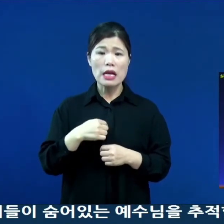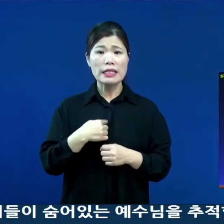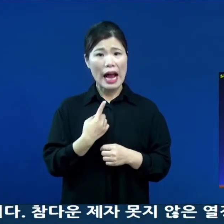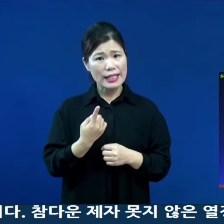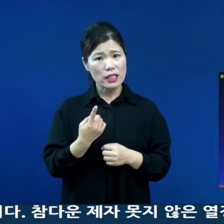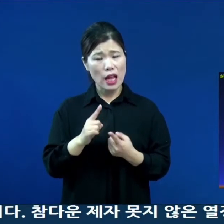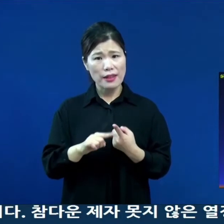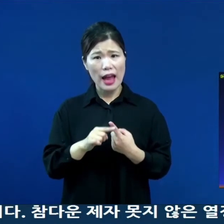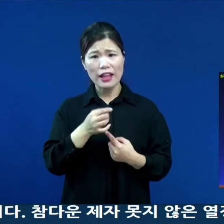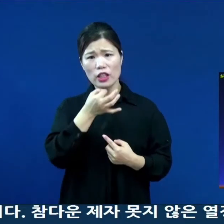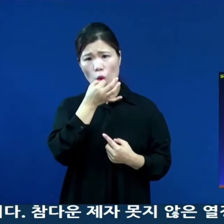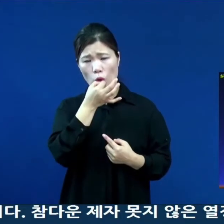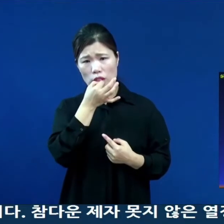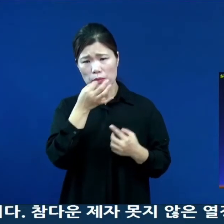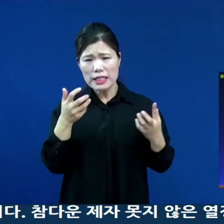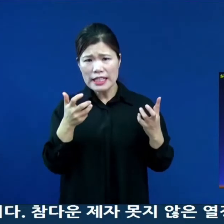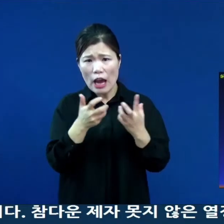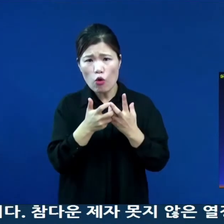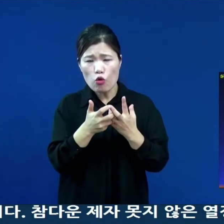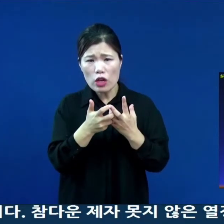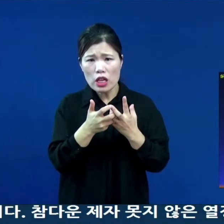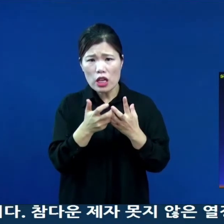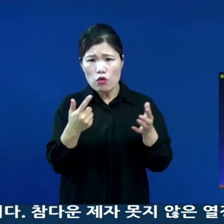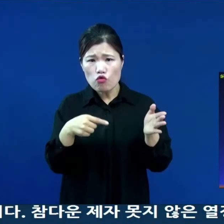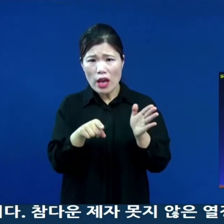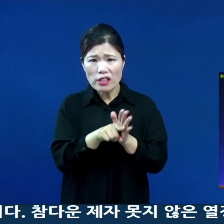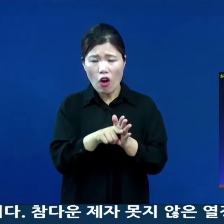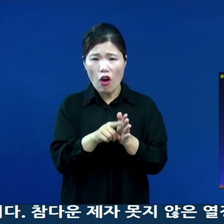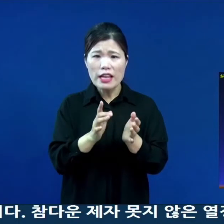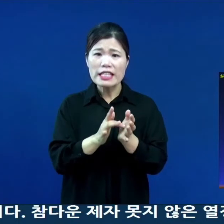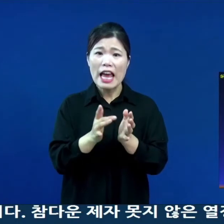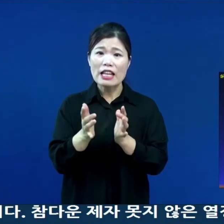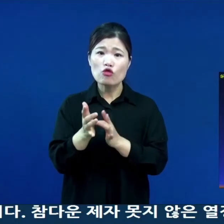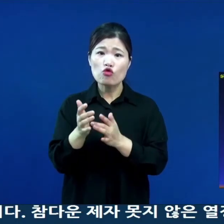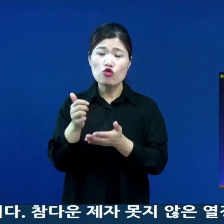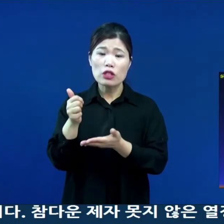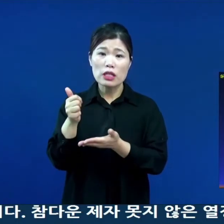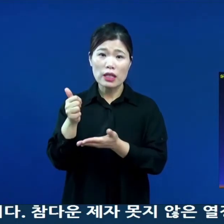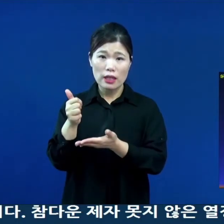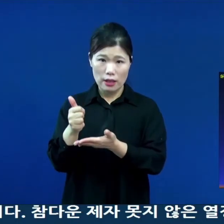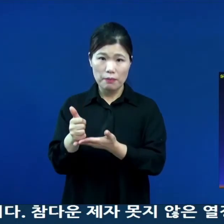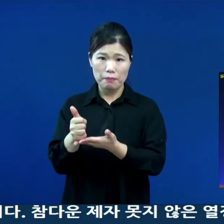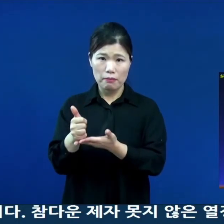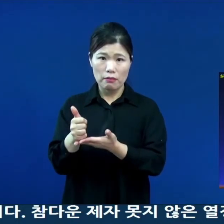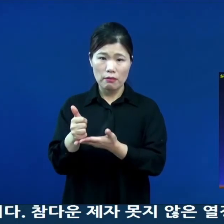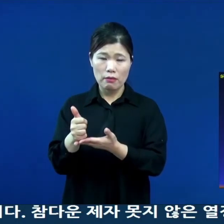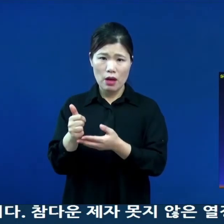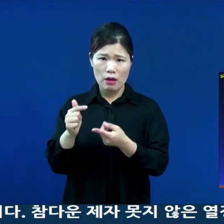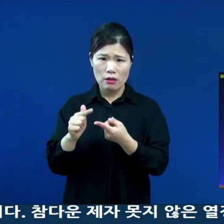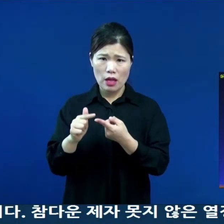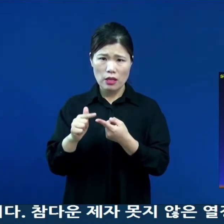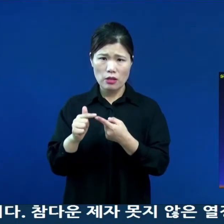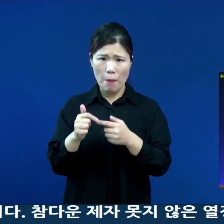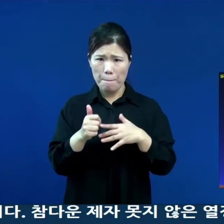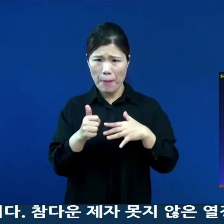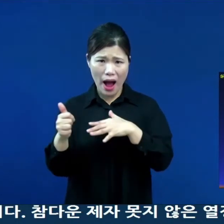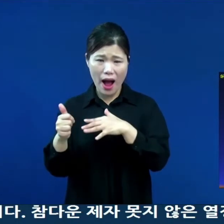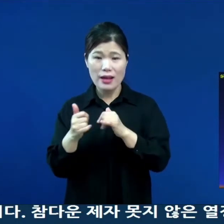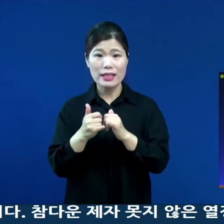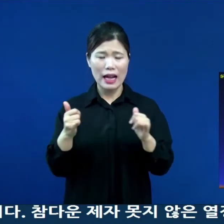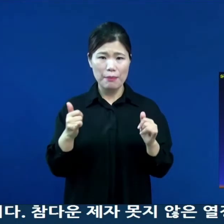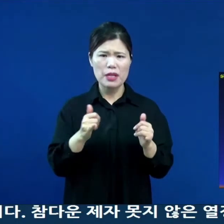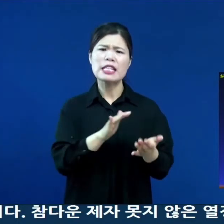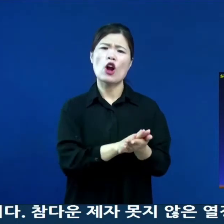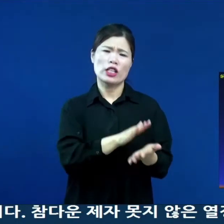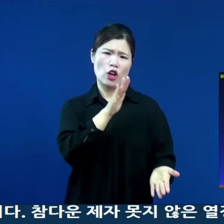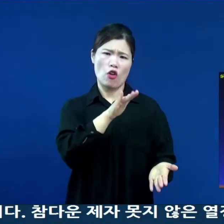자신의 욕심을 채우려고 예수님 왕 삼는 사람들이 얼마나 열정이 있는지 보셔야 돼요. 이들이